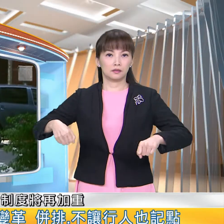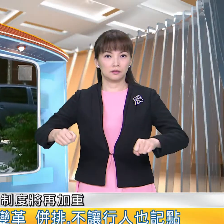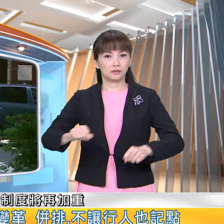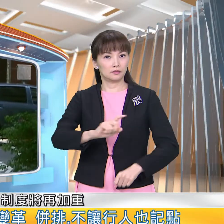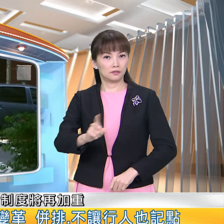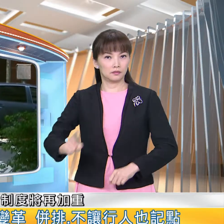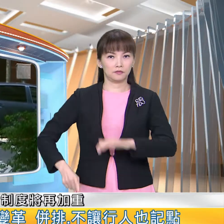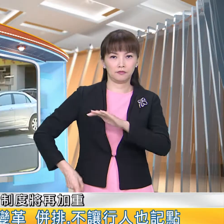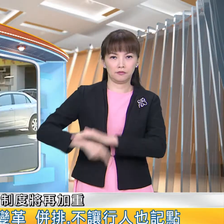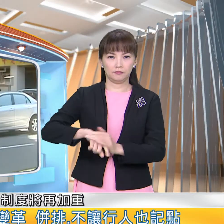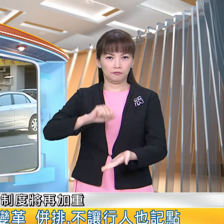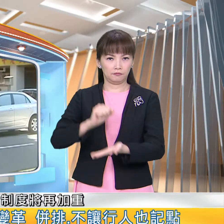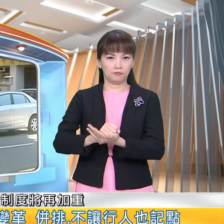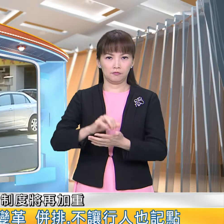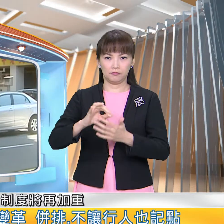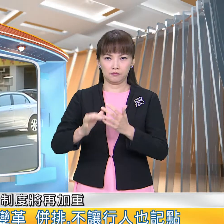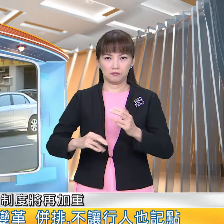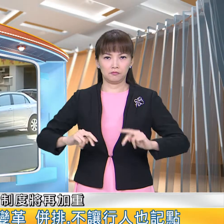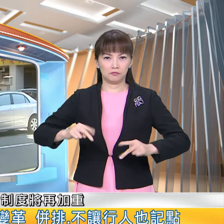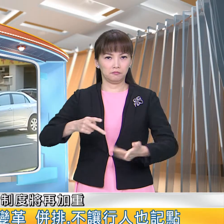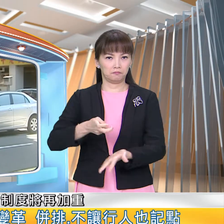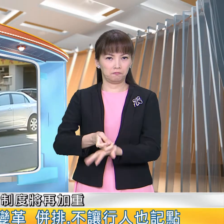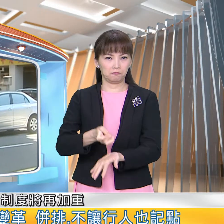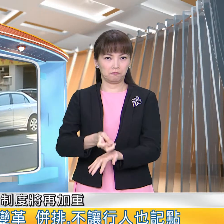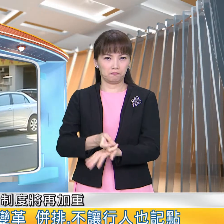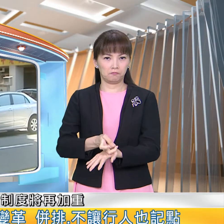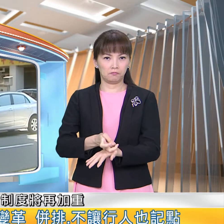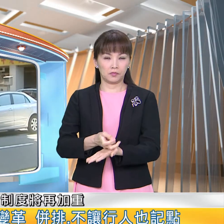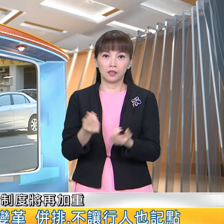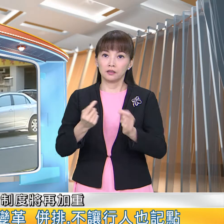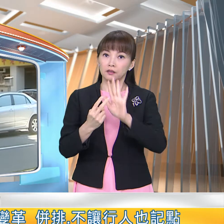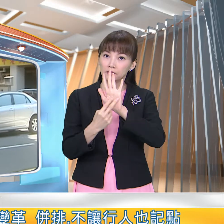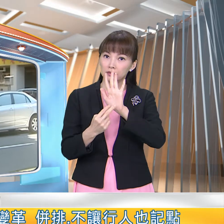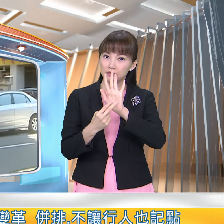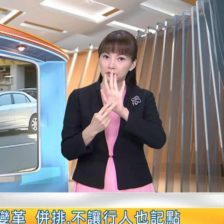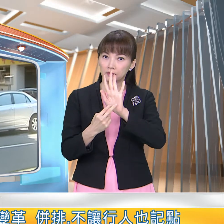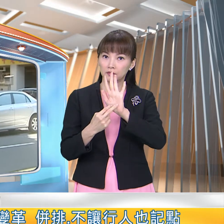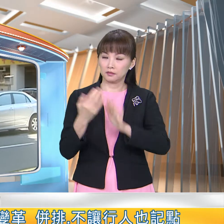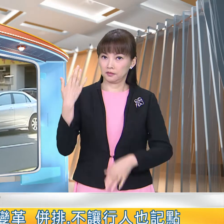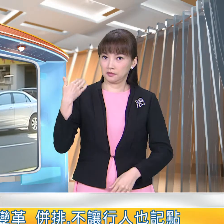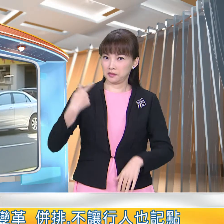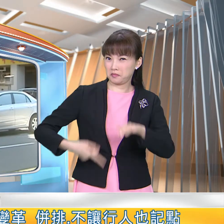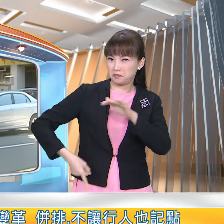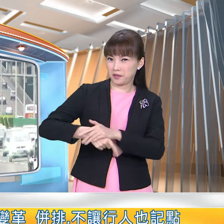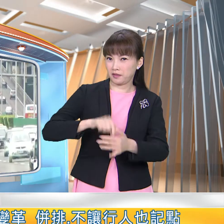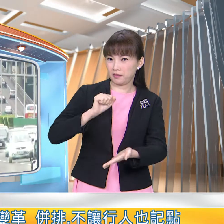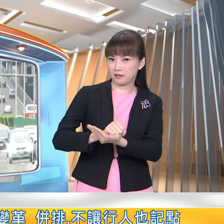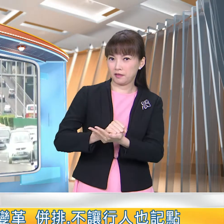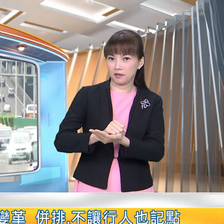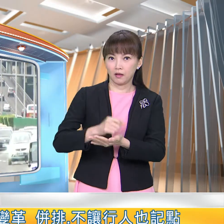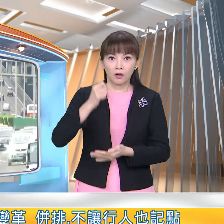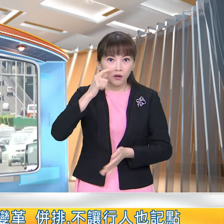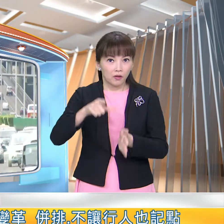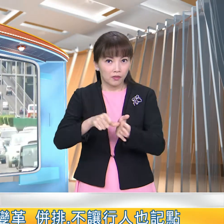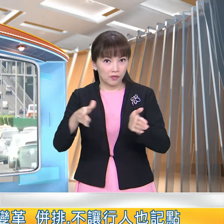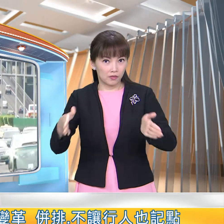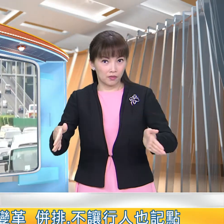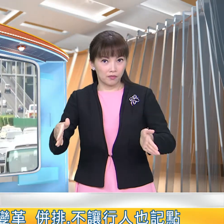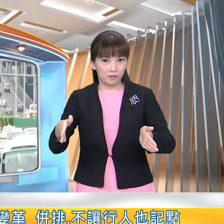交通违规记点制度将再加重。过去违规记点只采取半年内累计